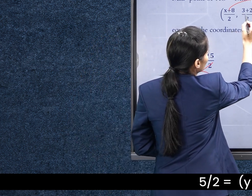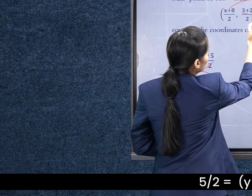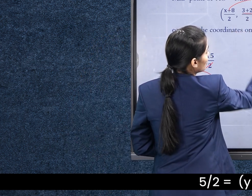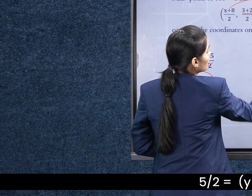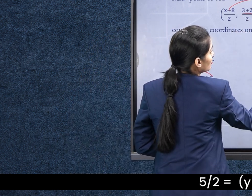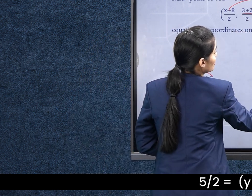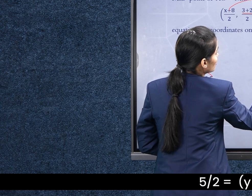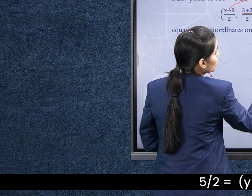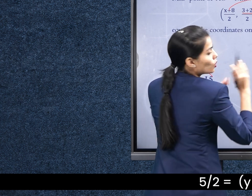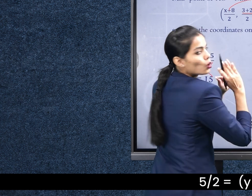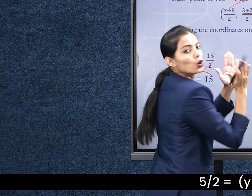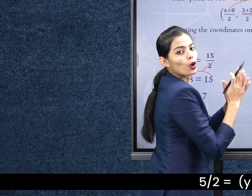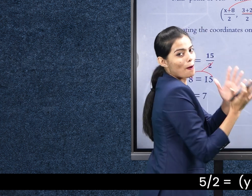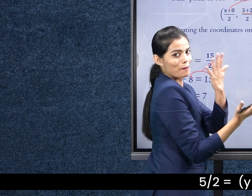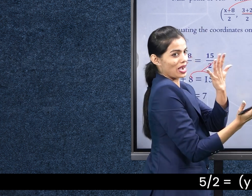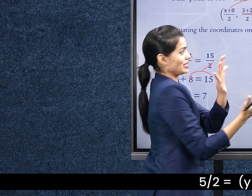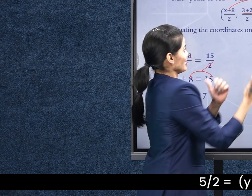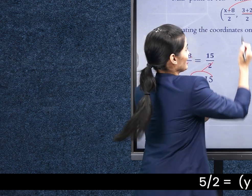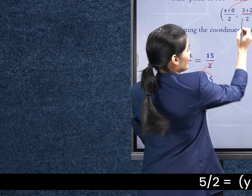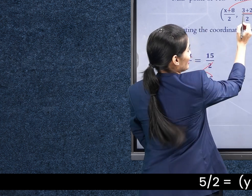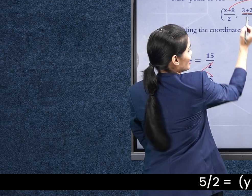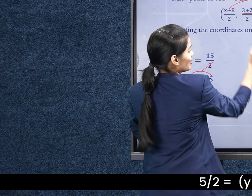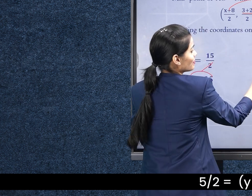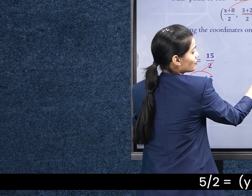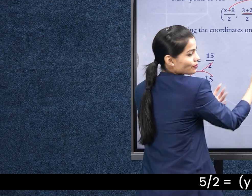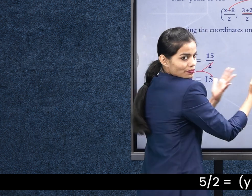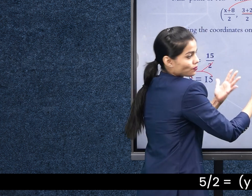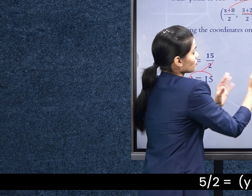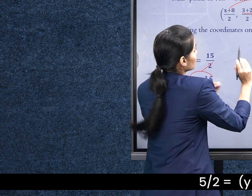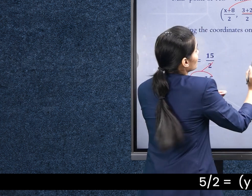ಐದು ಬೈ 2 ಈಸ್ ಈಕ್ವಲ್ ಟು y ಪ್ಲಸ್ 4/2.